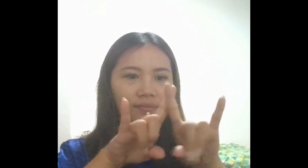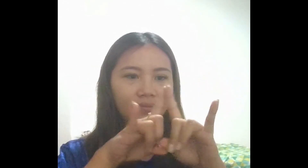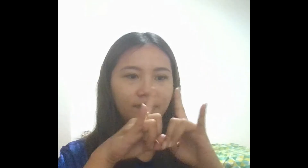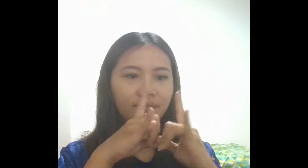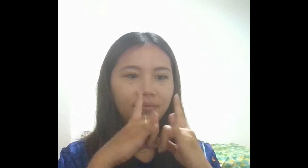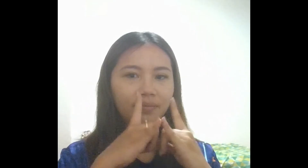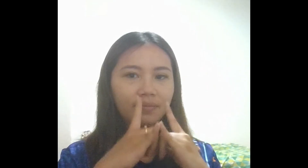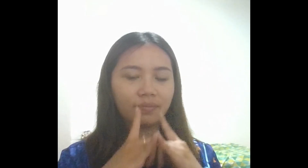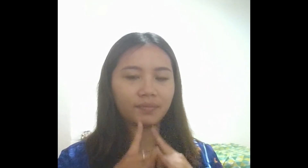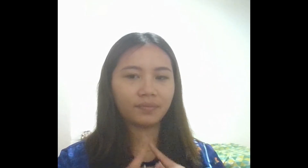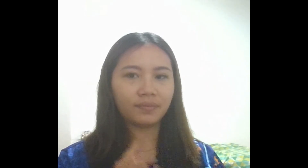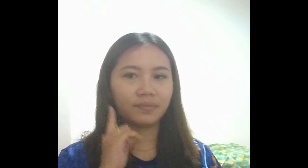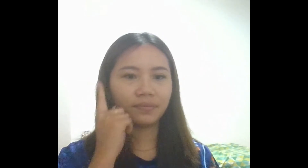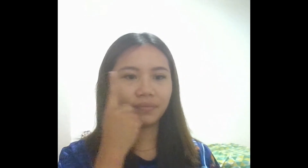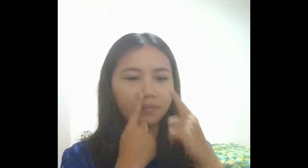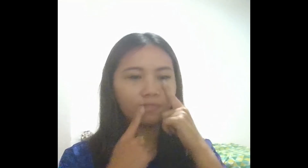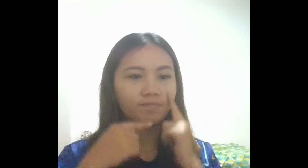ng pag-ibig.